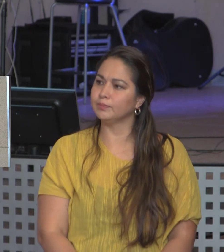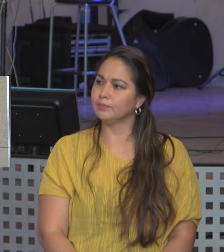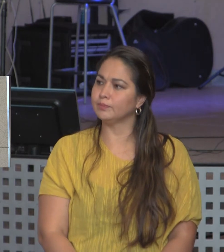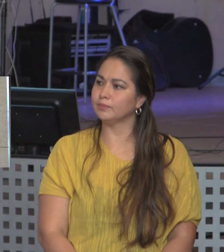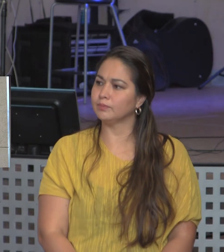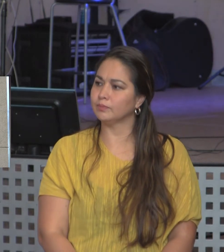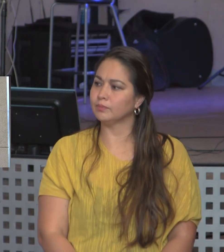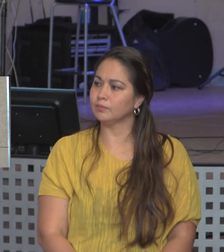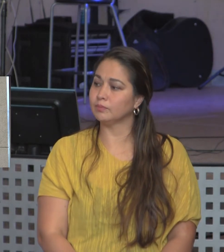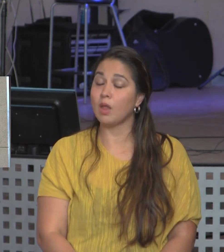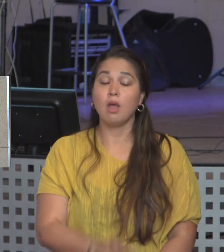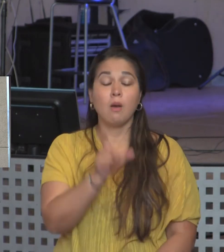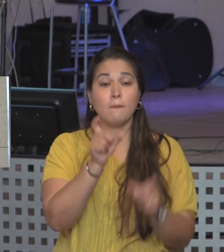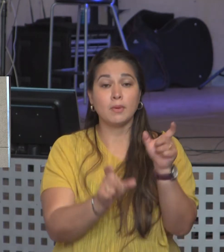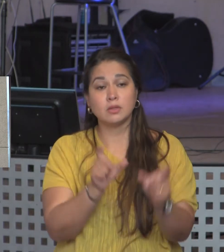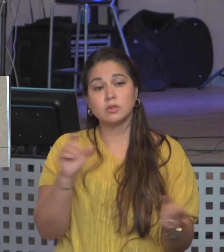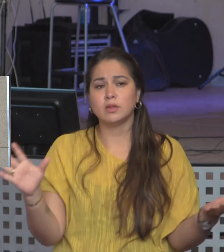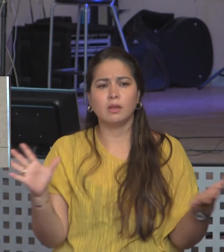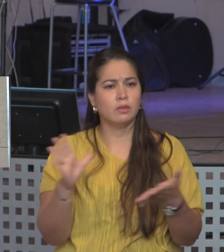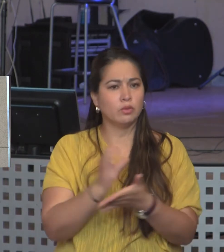oímos ruidos.